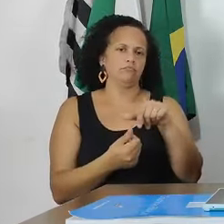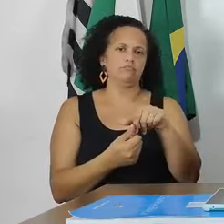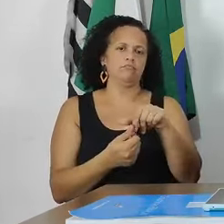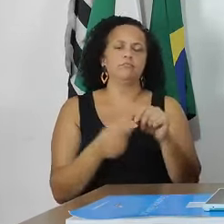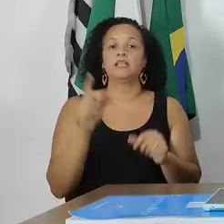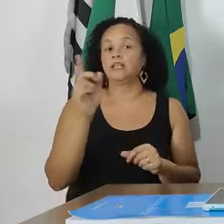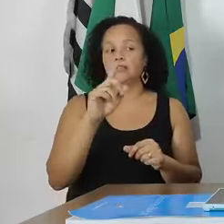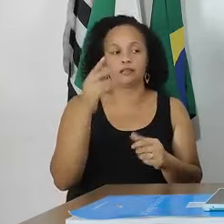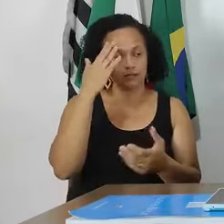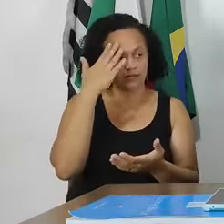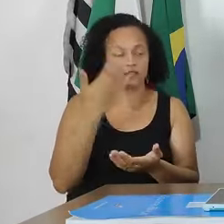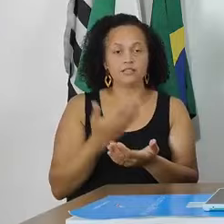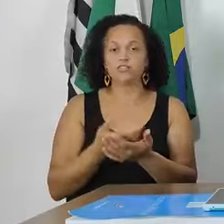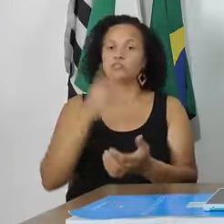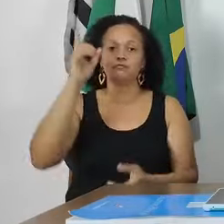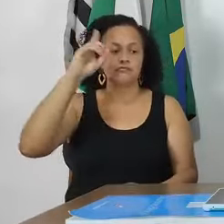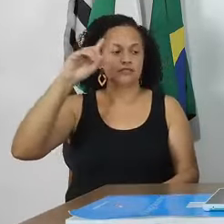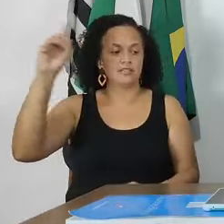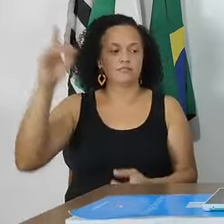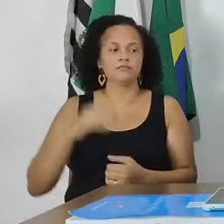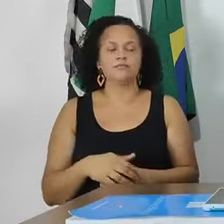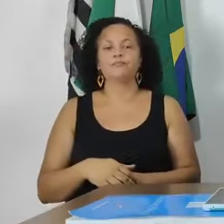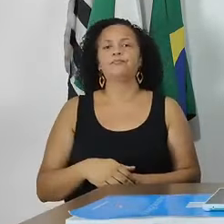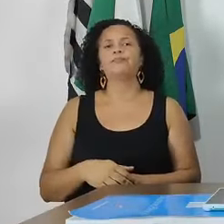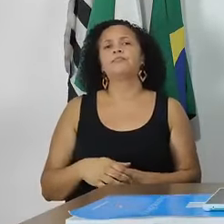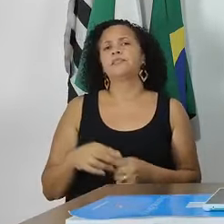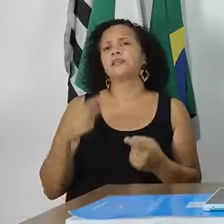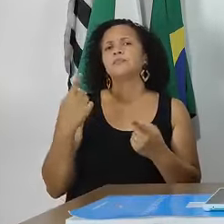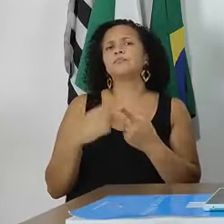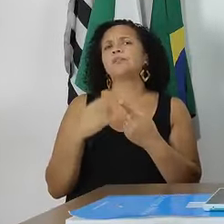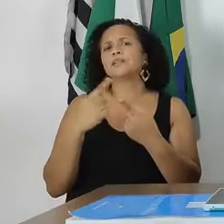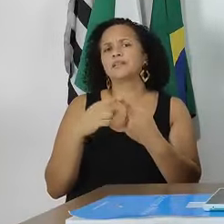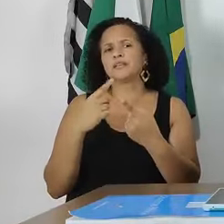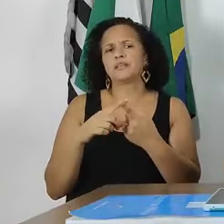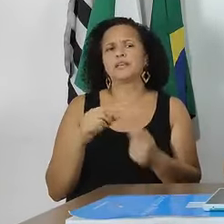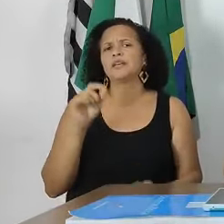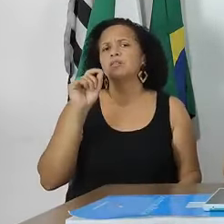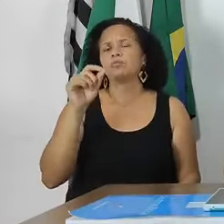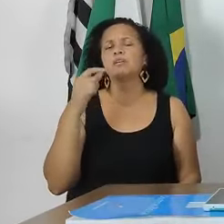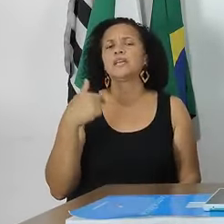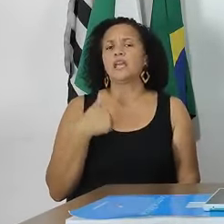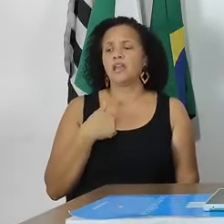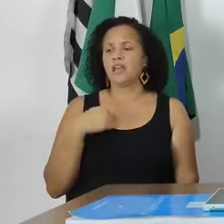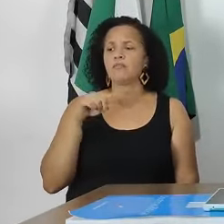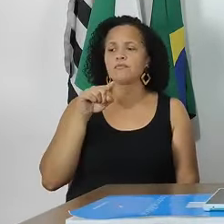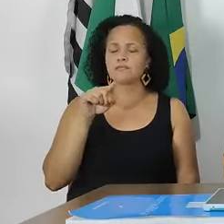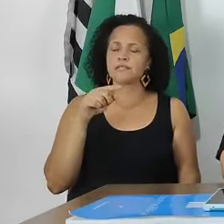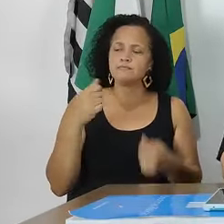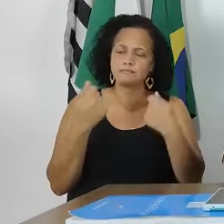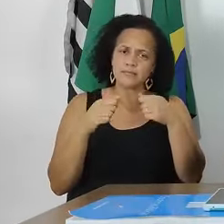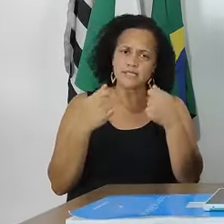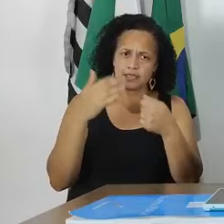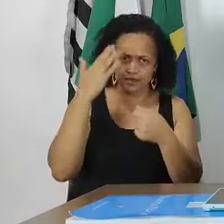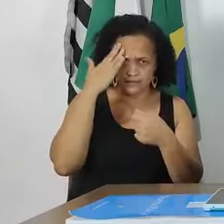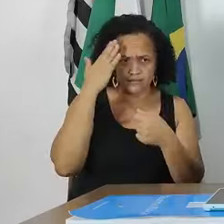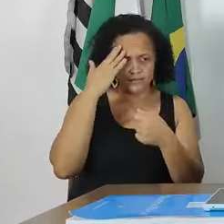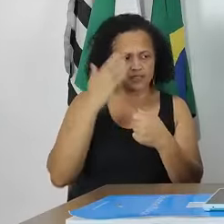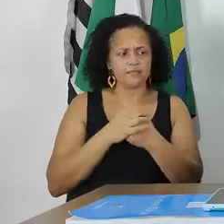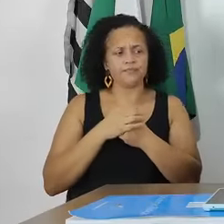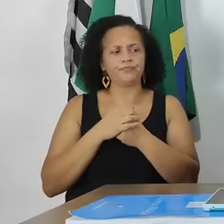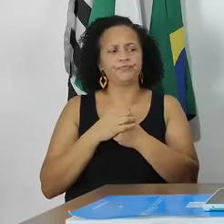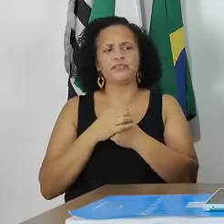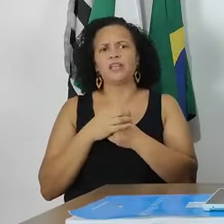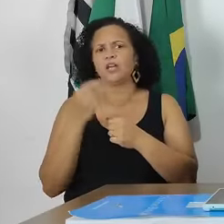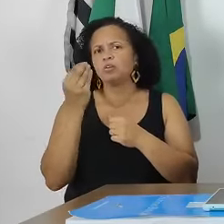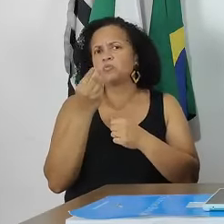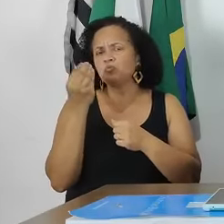que a gente está ouvindo, né? Porque essa pregação não é só para você, é para mim também, né? O que a gente faz